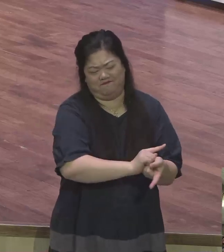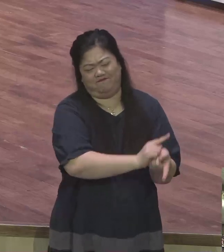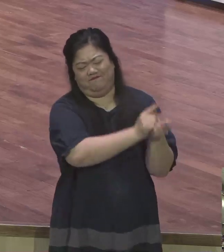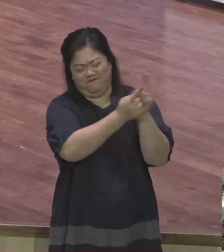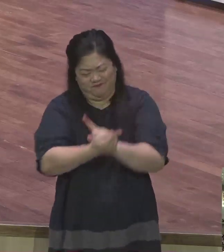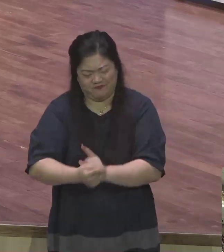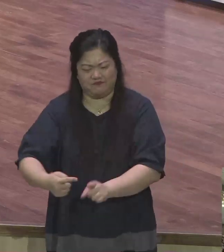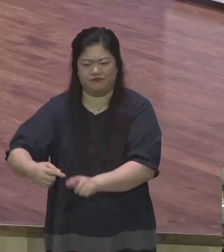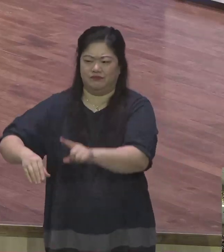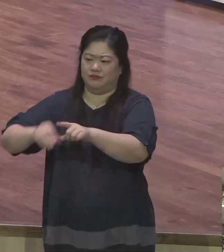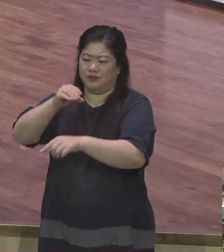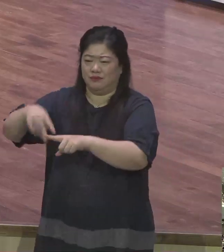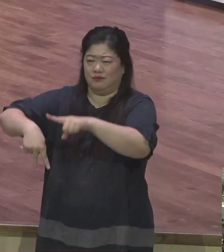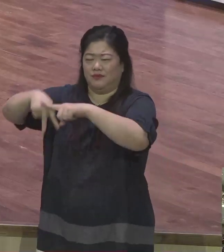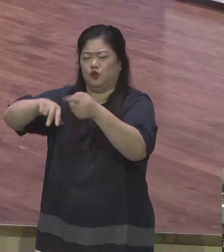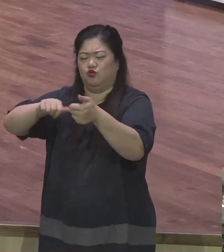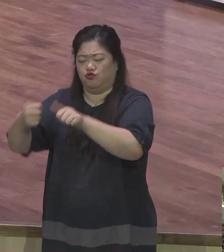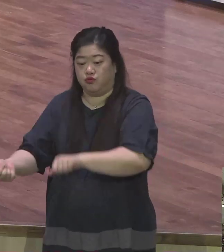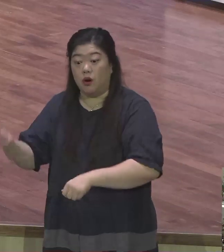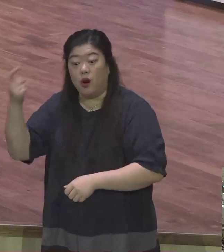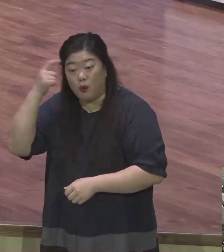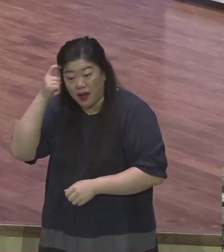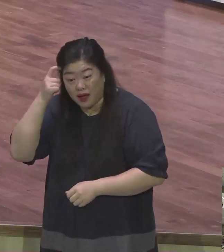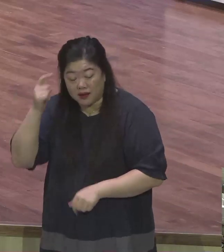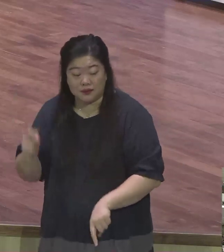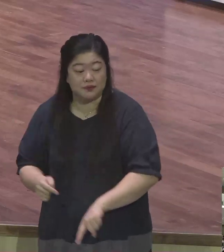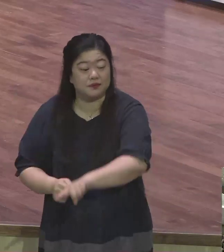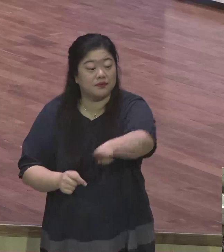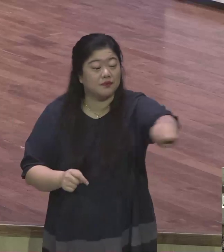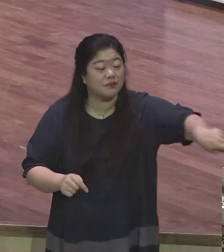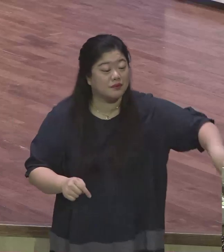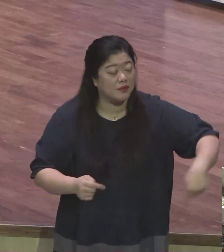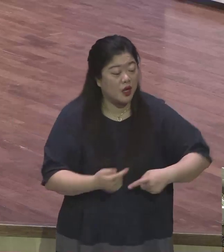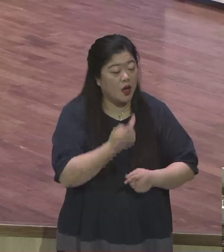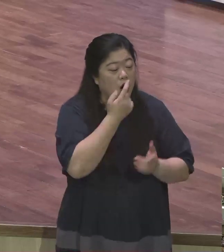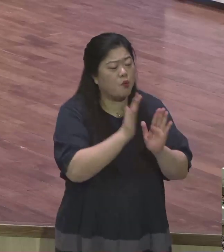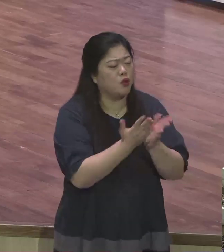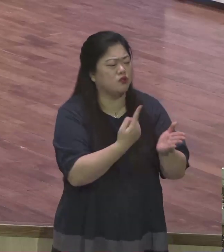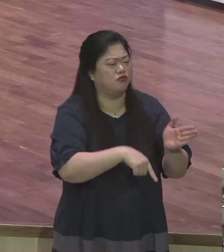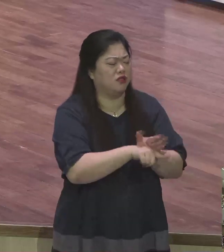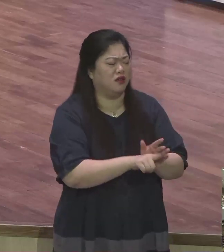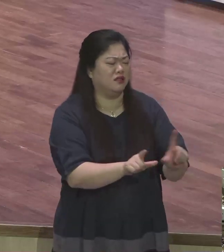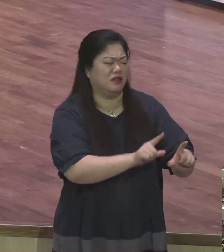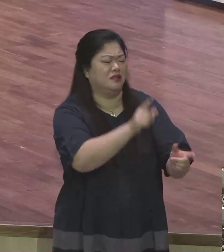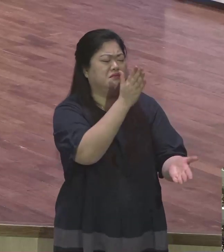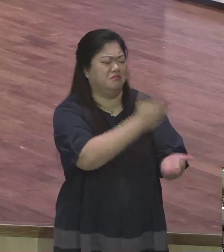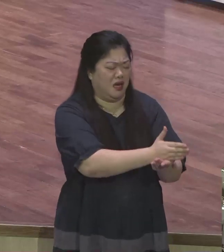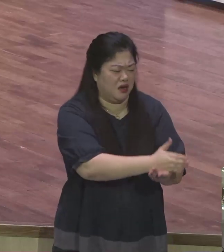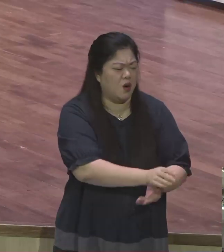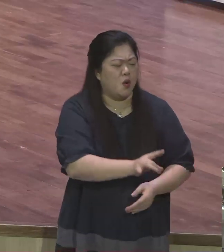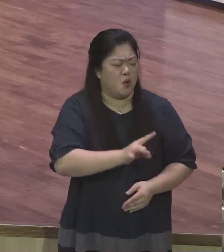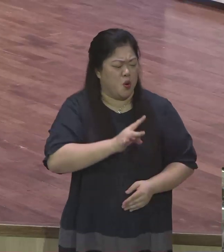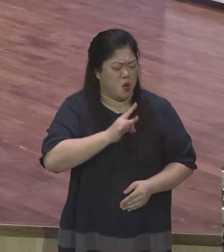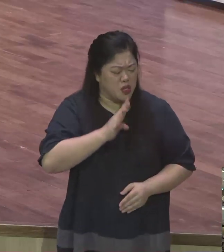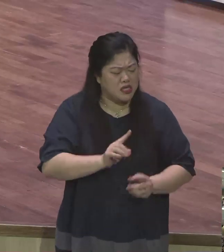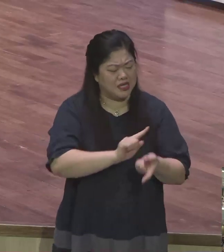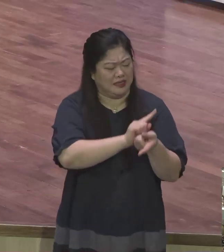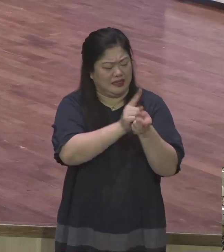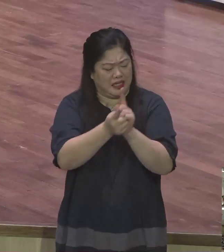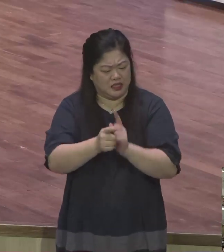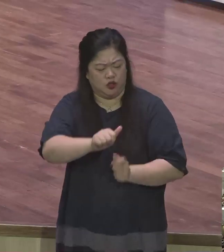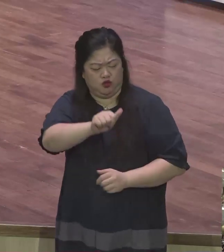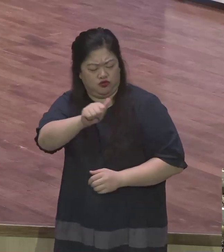살아있는 자들로 하여금 다시는 그들 자신을 위하여 살지 말고 오직 그들을 대신하여